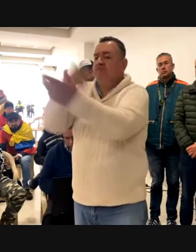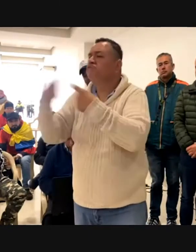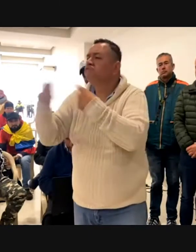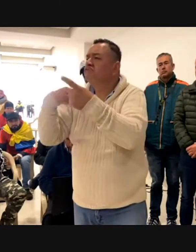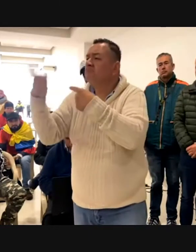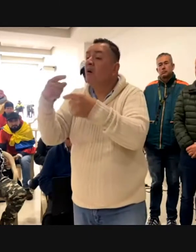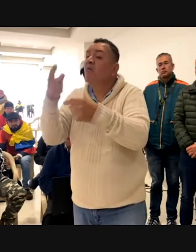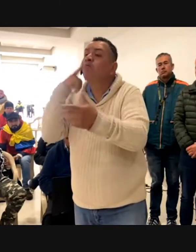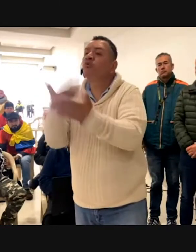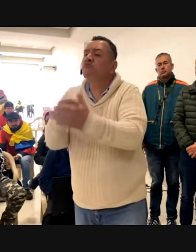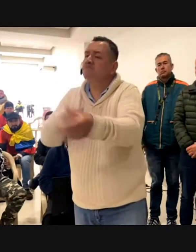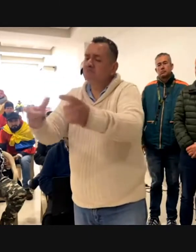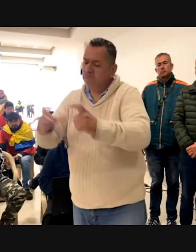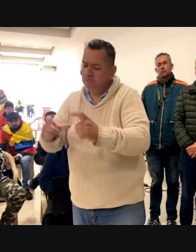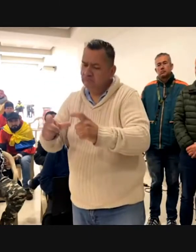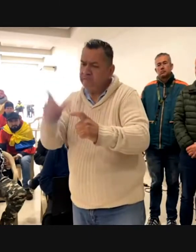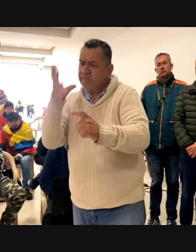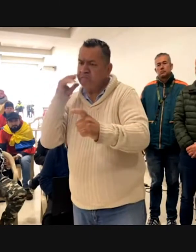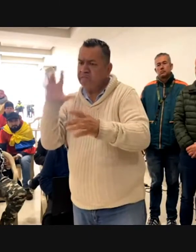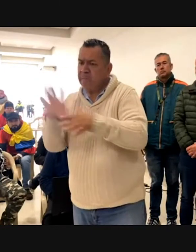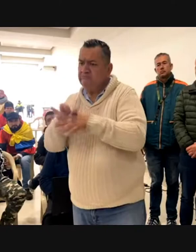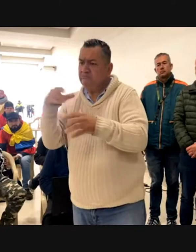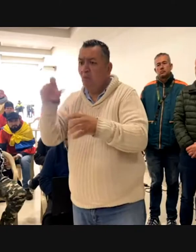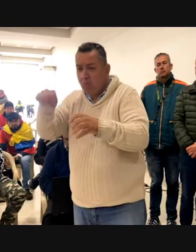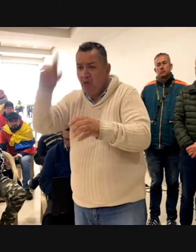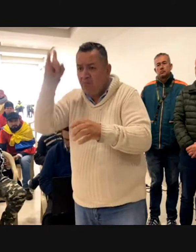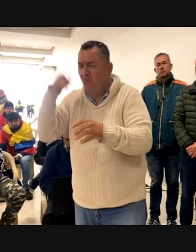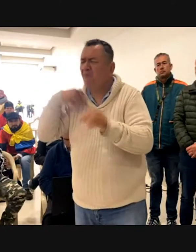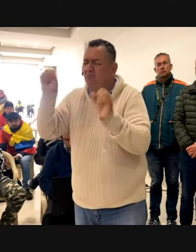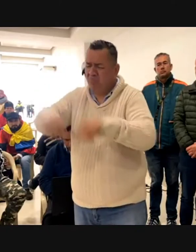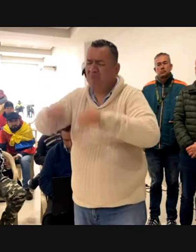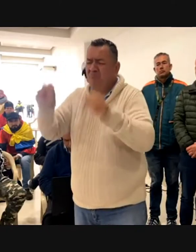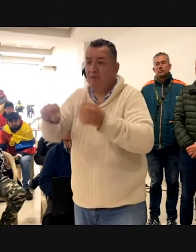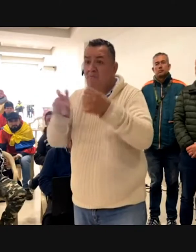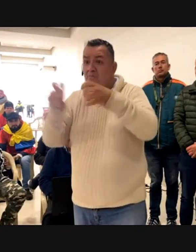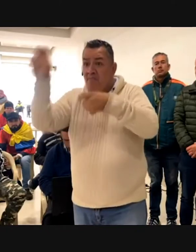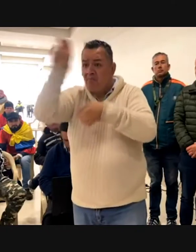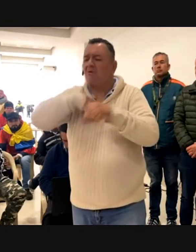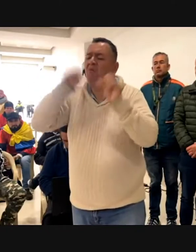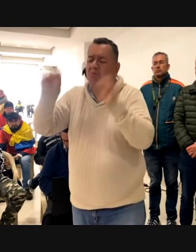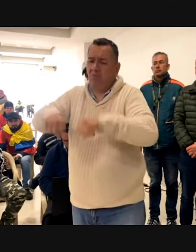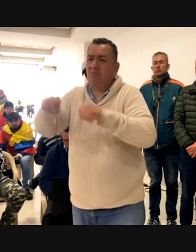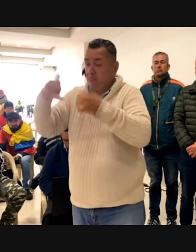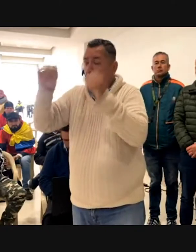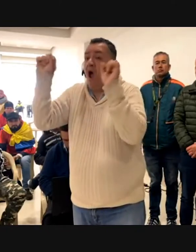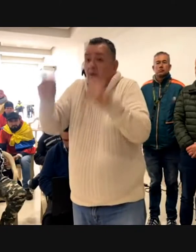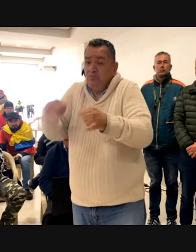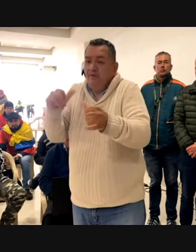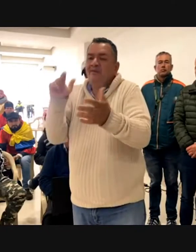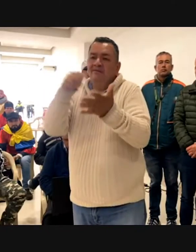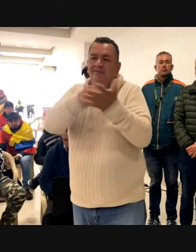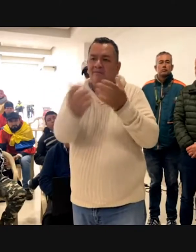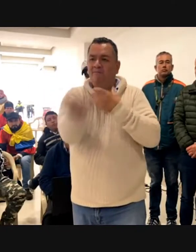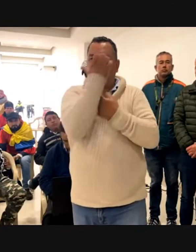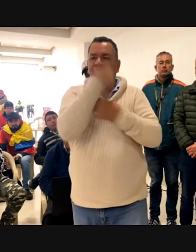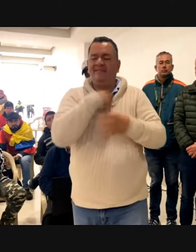en el último momento nosotros es el cambio